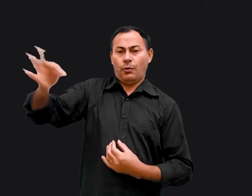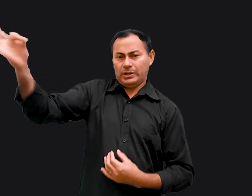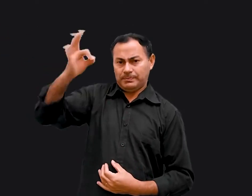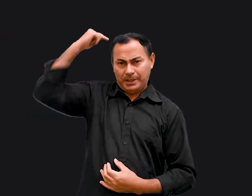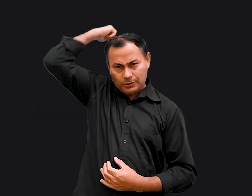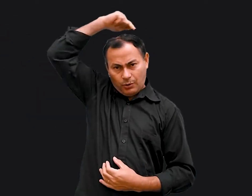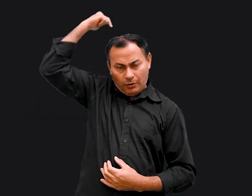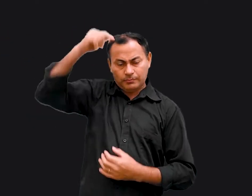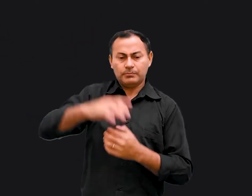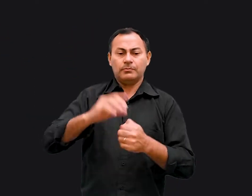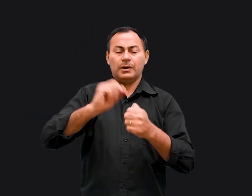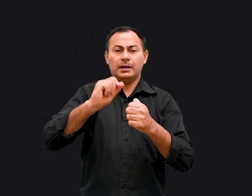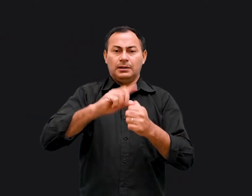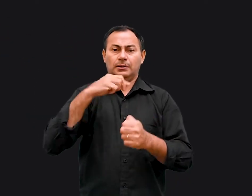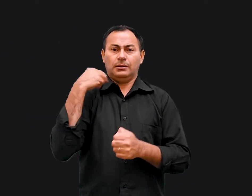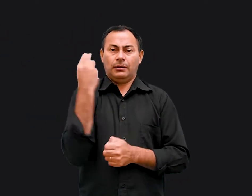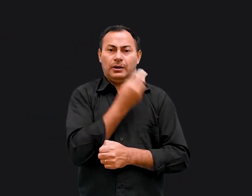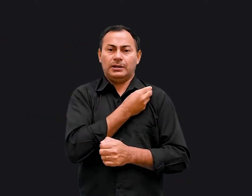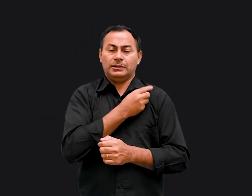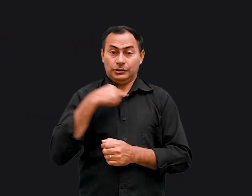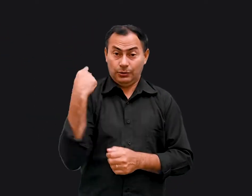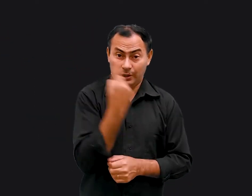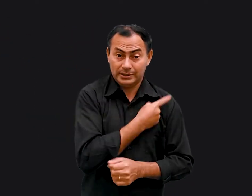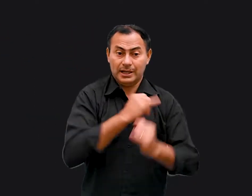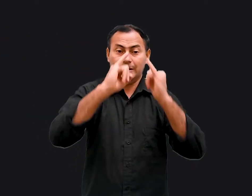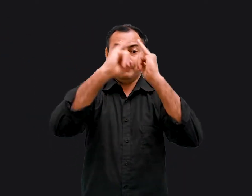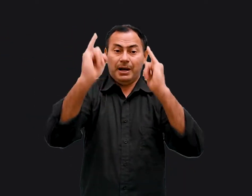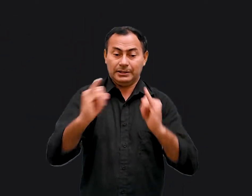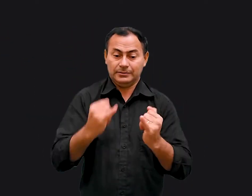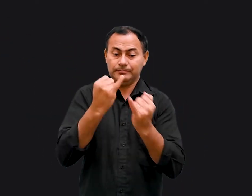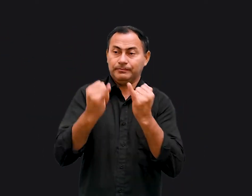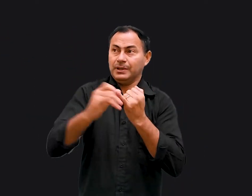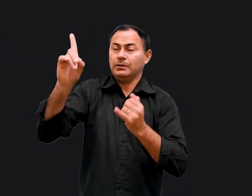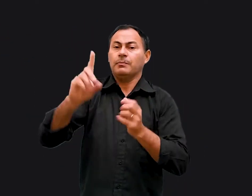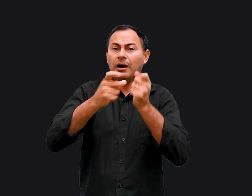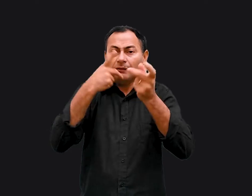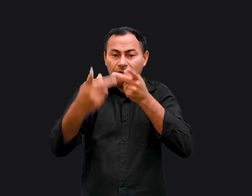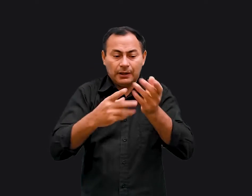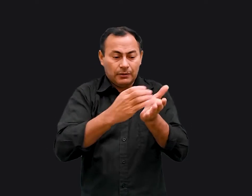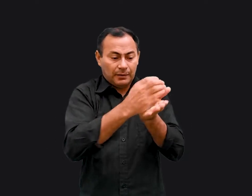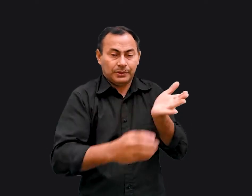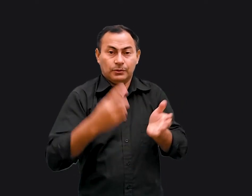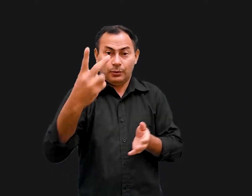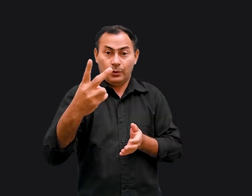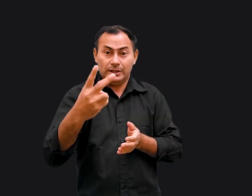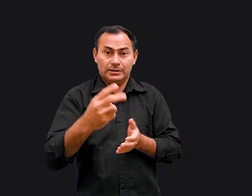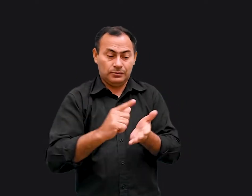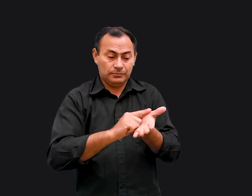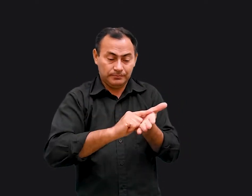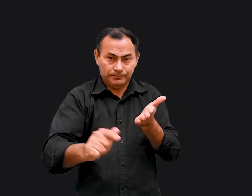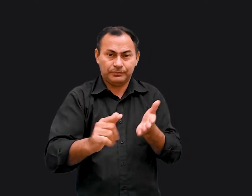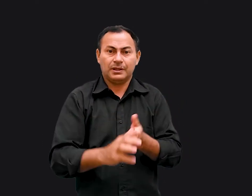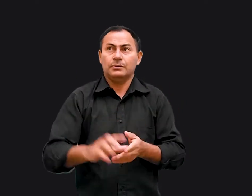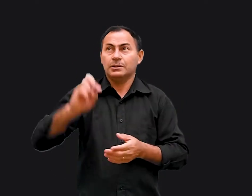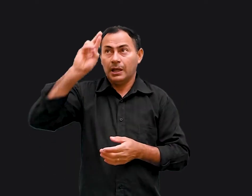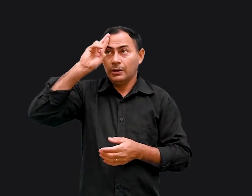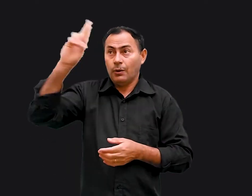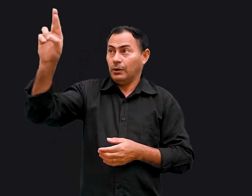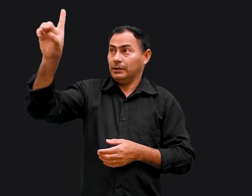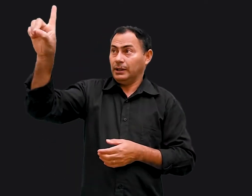faz de nós a imagem e a semelhança de Deus. Podemos citar em Gênesis capítulo 2, quando o Senhor Deus molda um pouco de